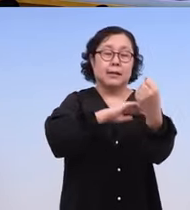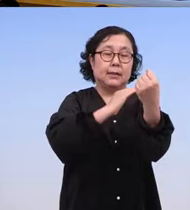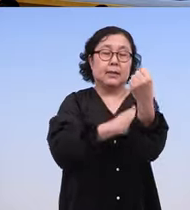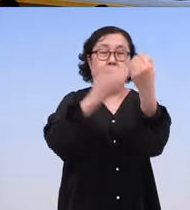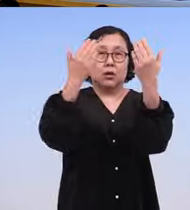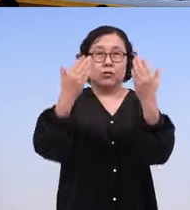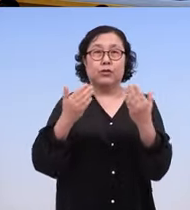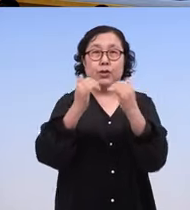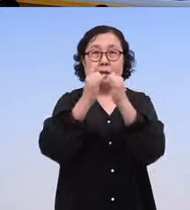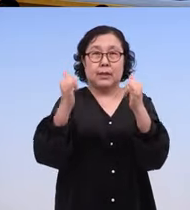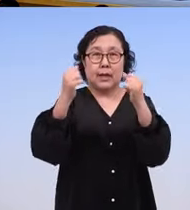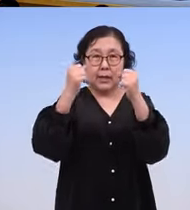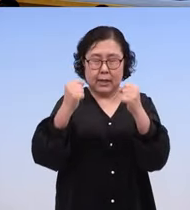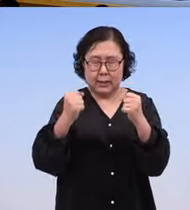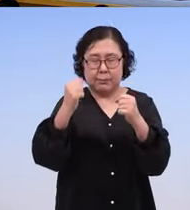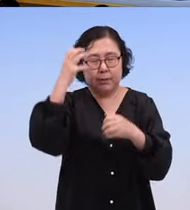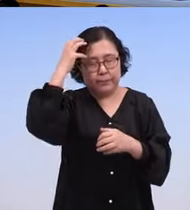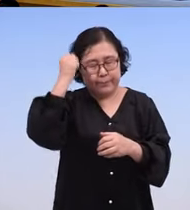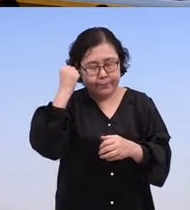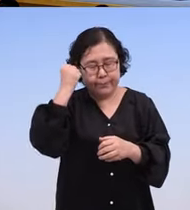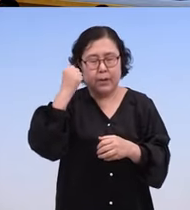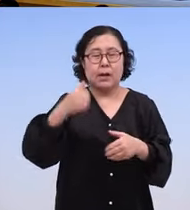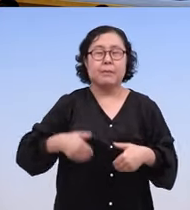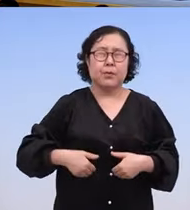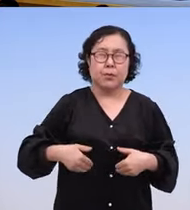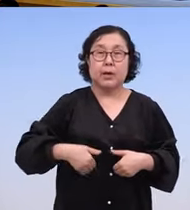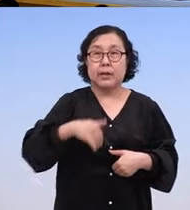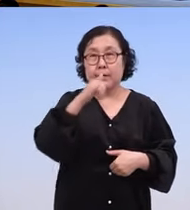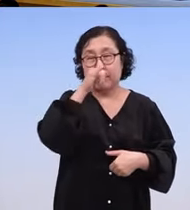자가 계시다는 걸 기억하며 살자는 겁니다.